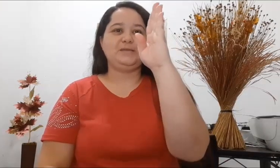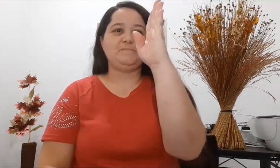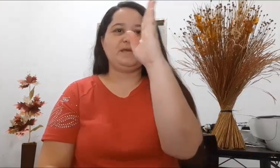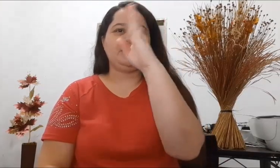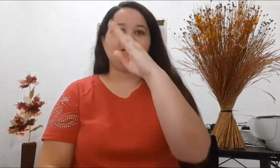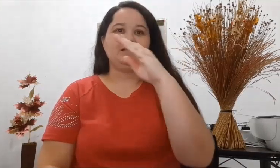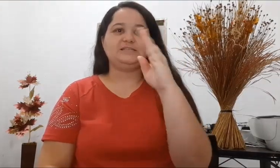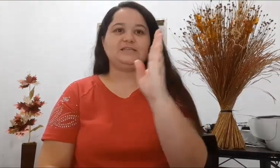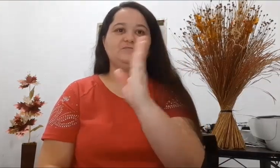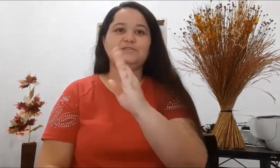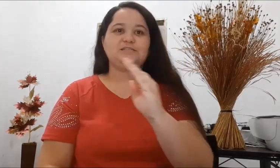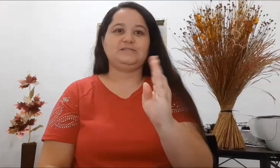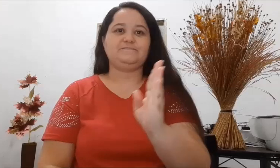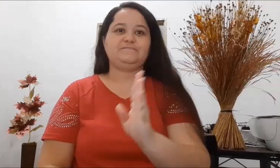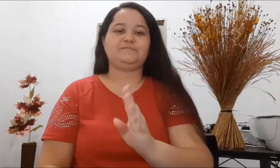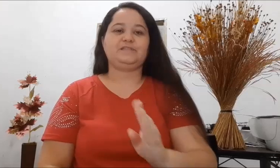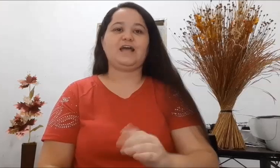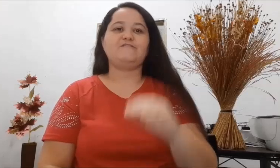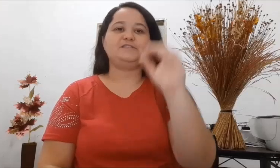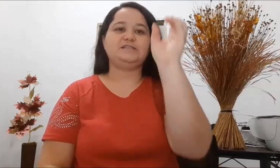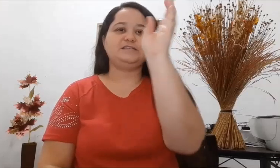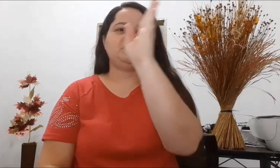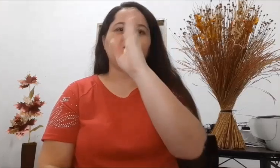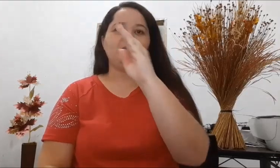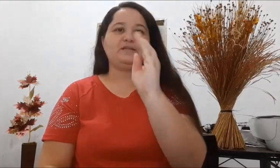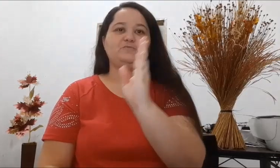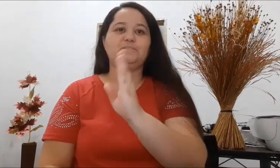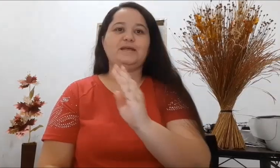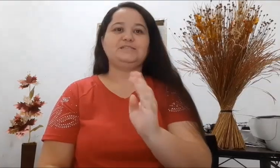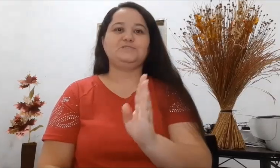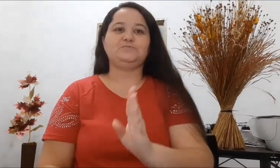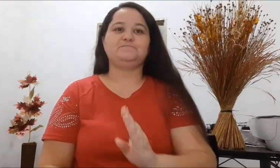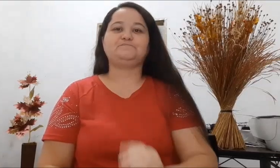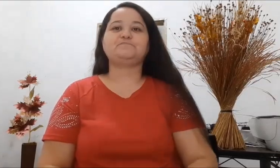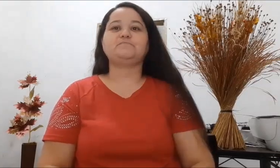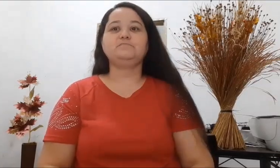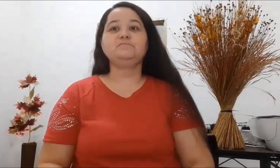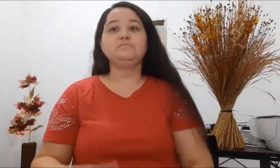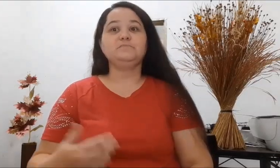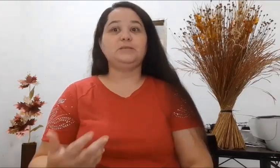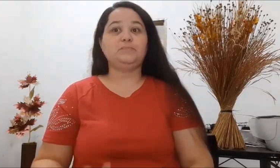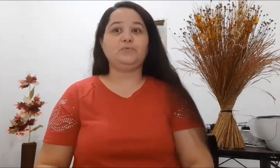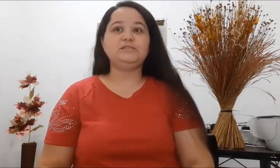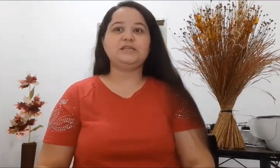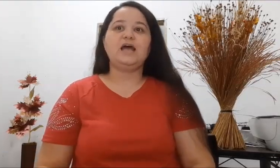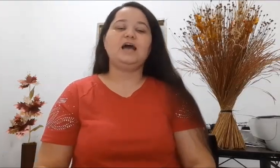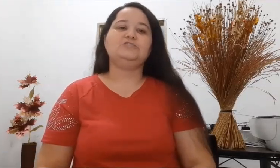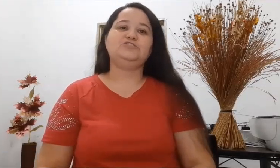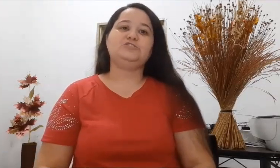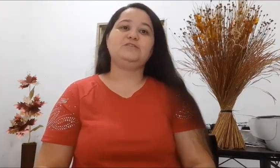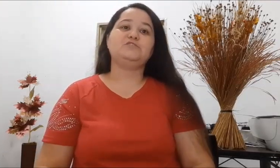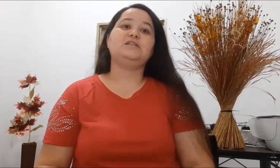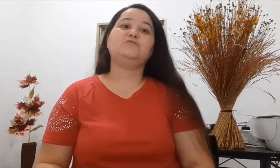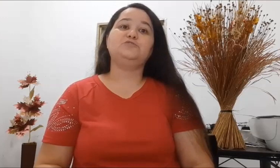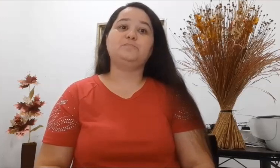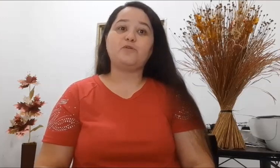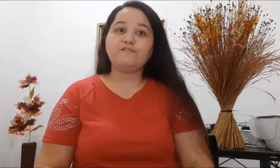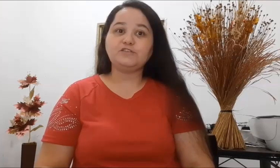B, descendo assim, tá? Fazendo esse movimento, Brasil. Depois, a gente tem o sinal de